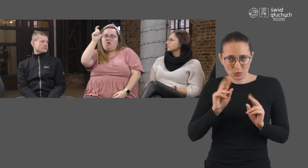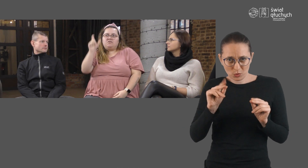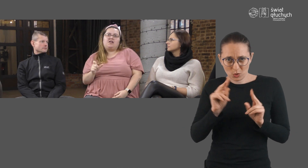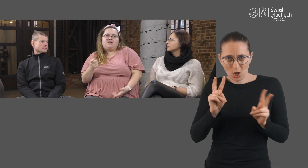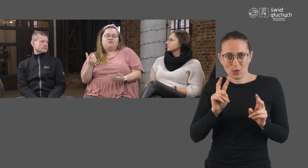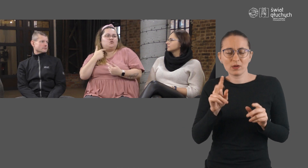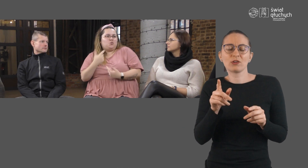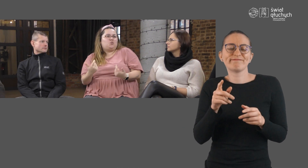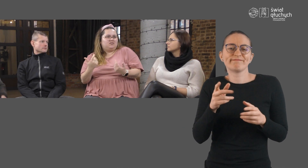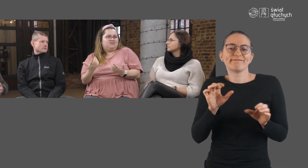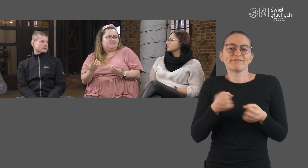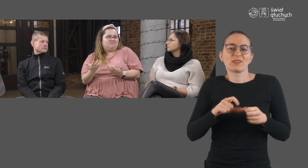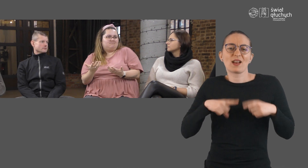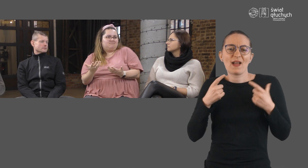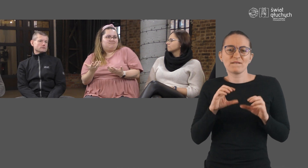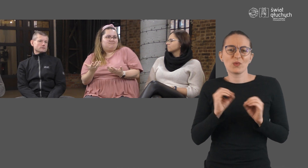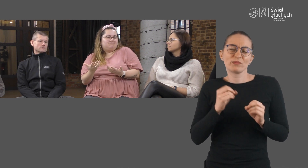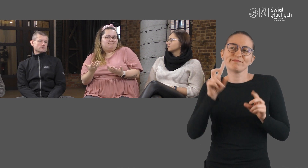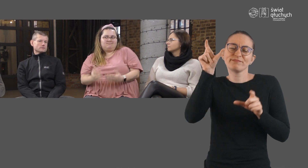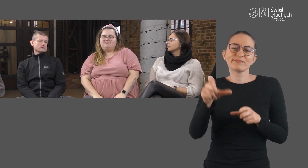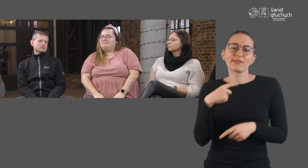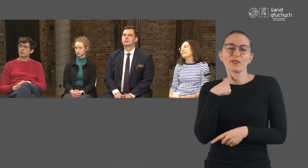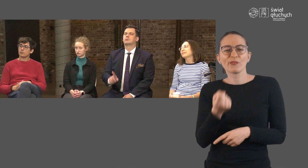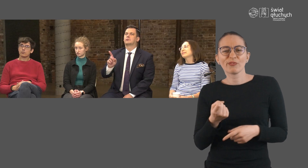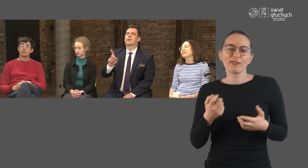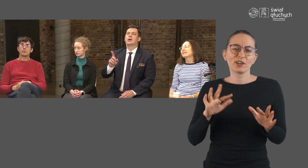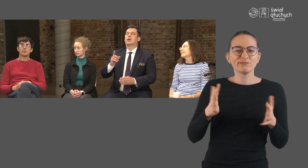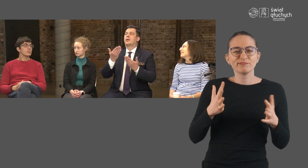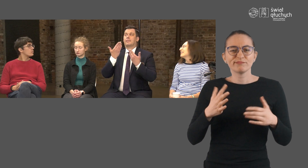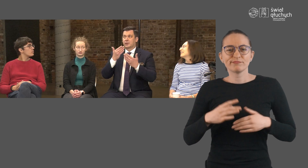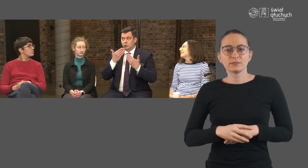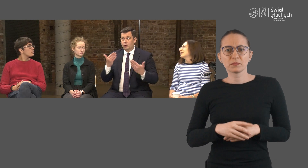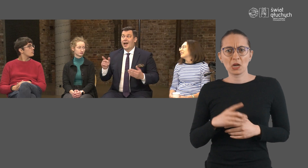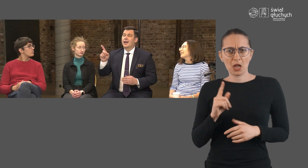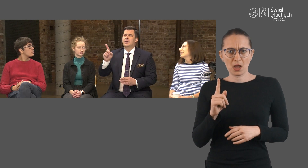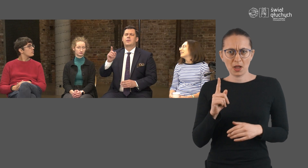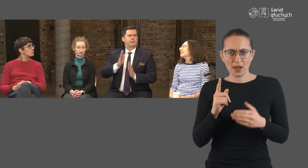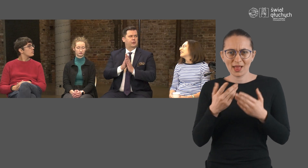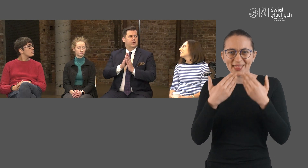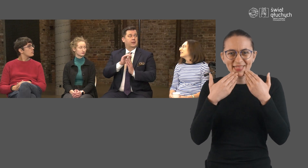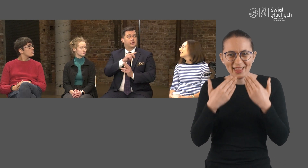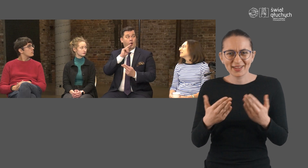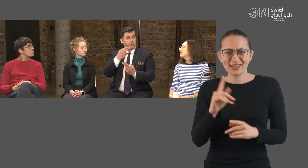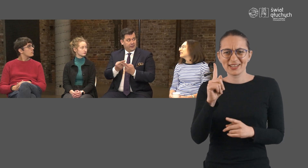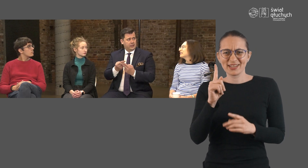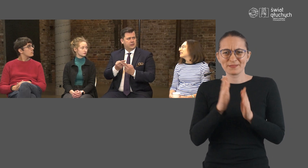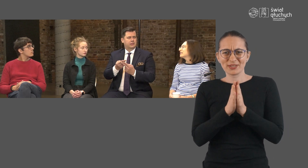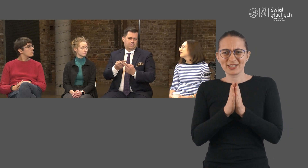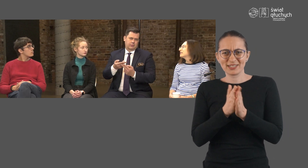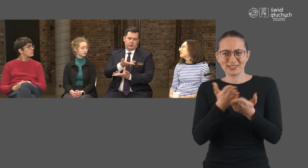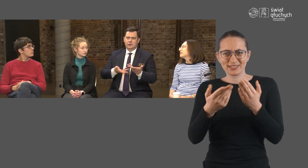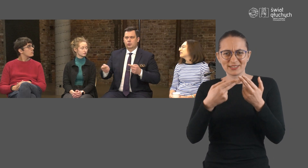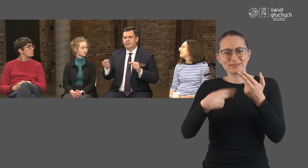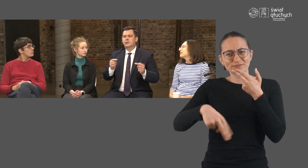pasji może powiedzieć, że to jest takie nudne wtedy życie. Dobra, bardzo dziękuję, ale proszę